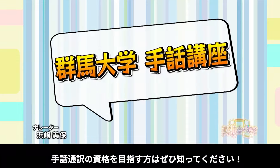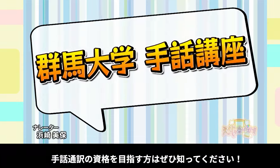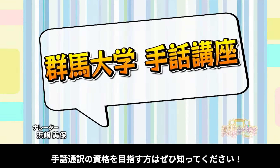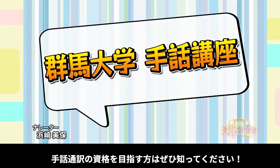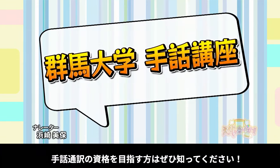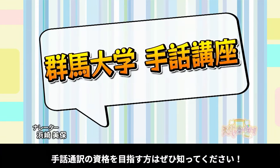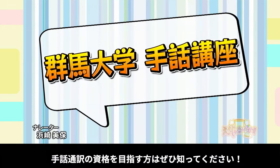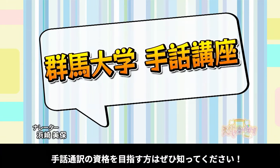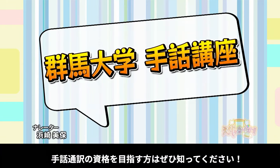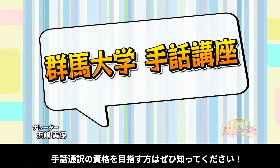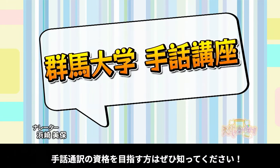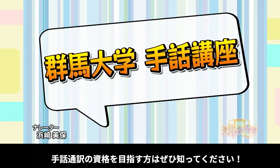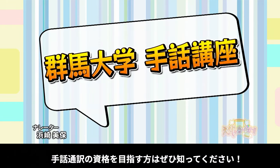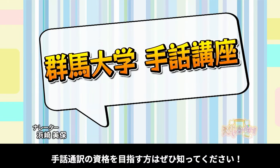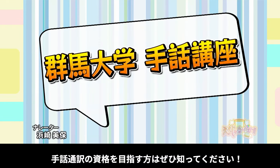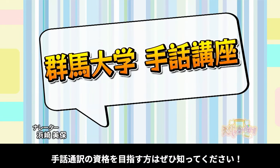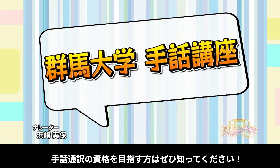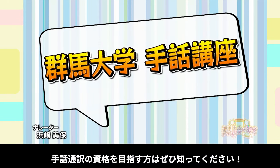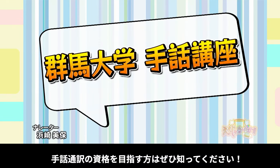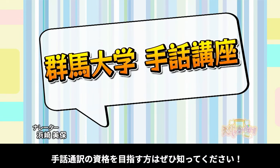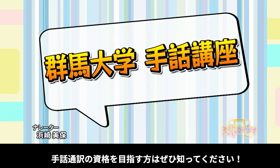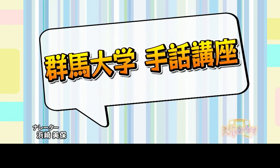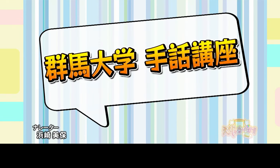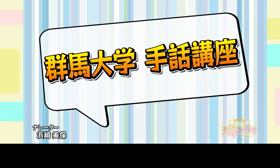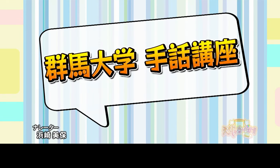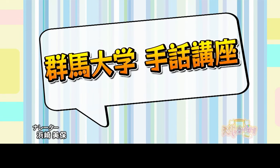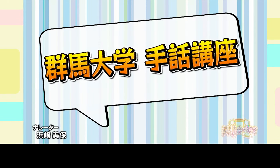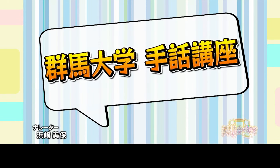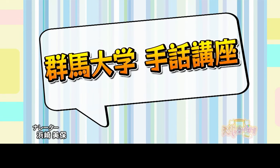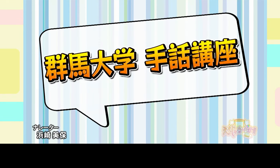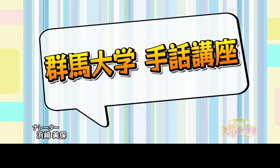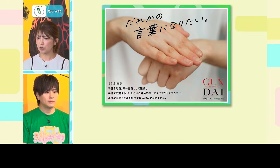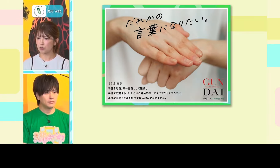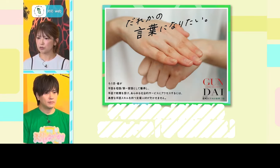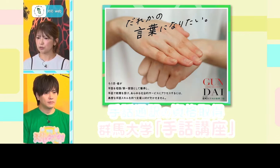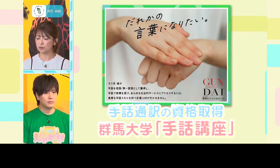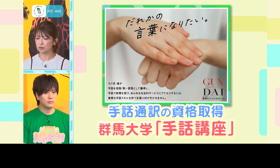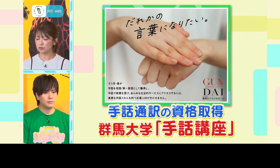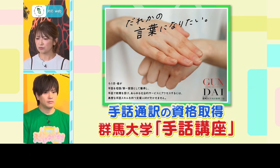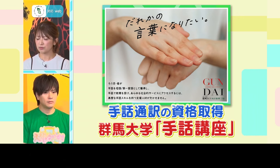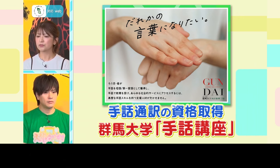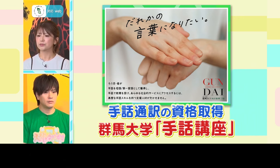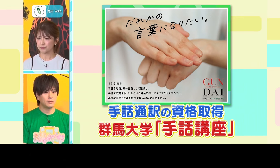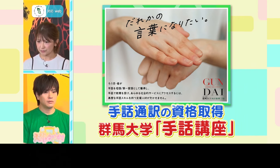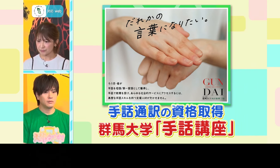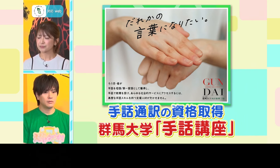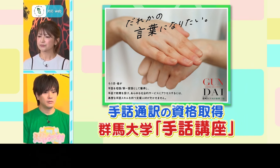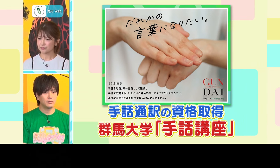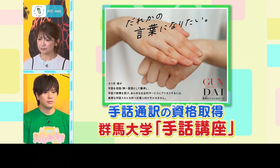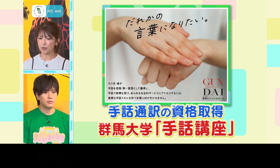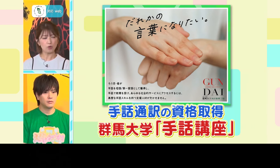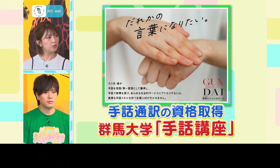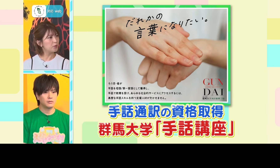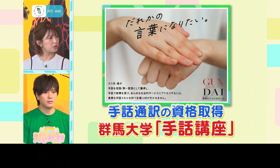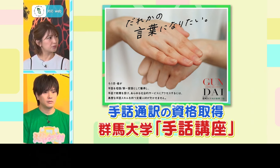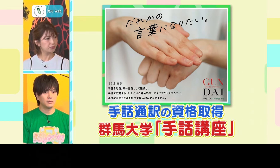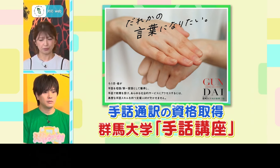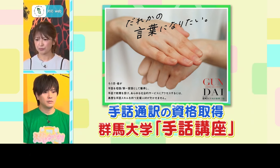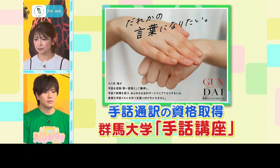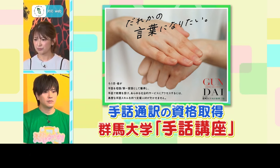手話通訳の資格を目指す方はぜひ知ってください。 すごい。 手話通訳の資格取得を目指せる群馬大学の手